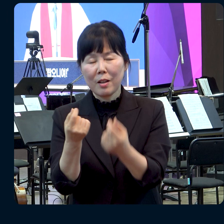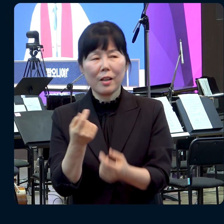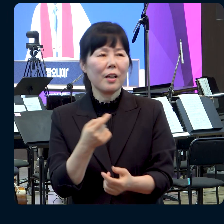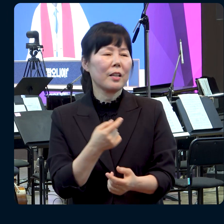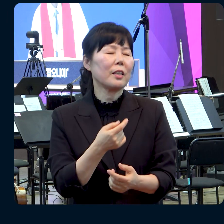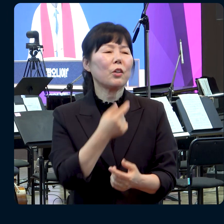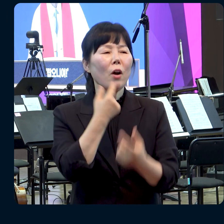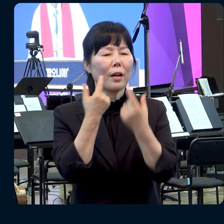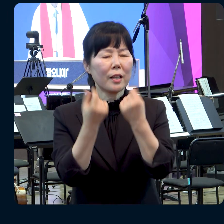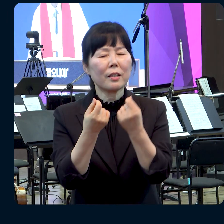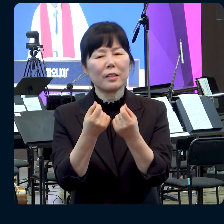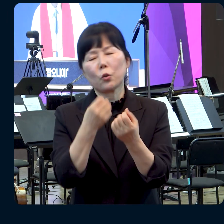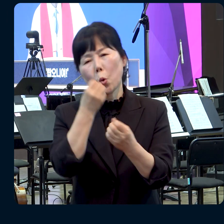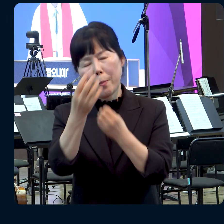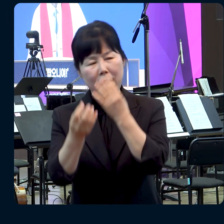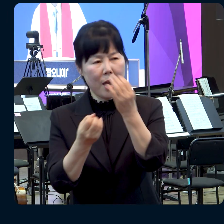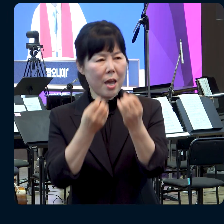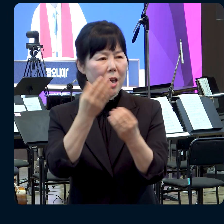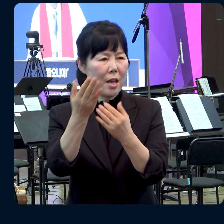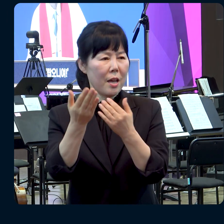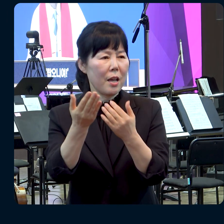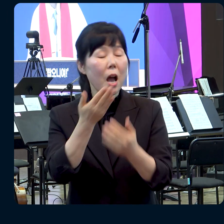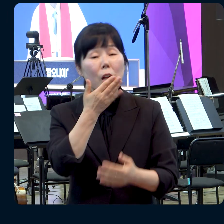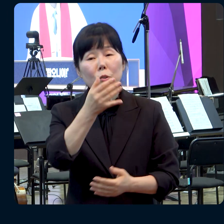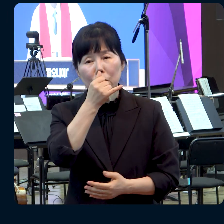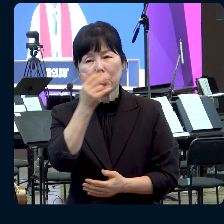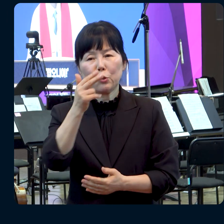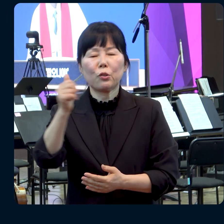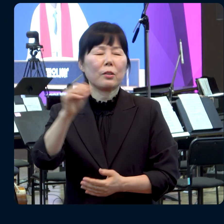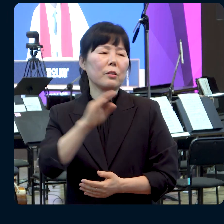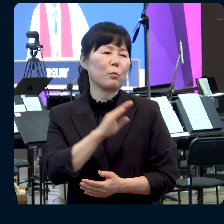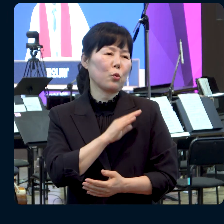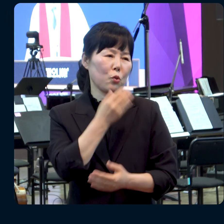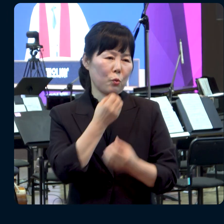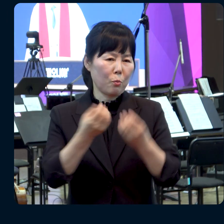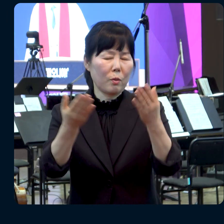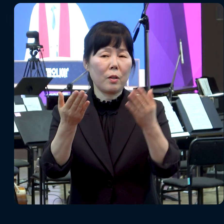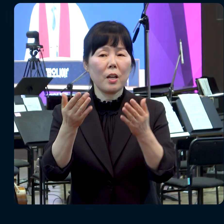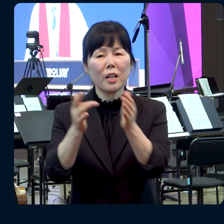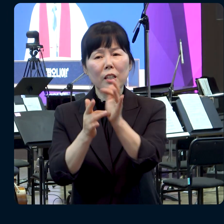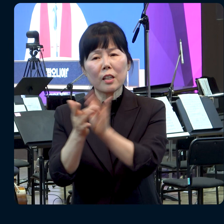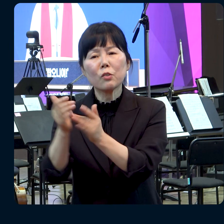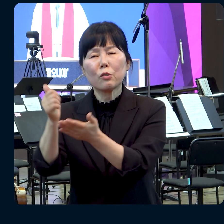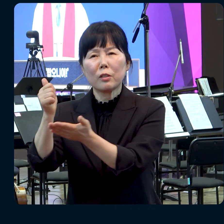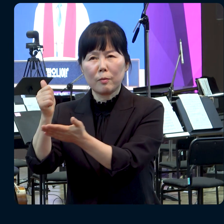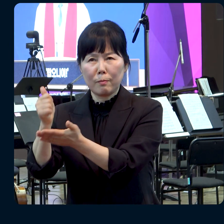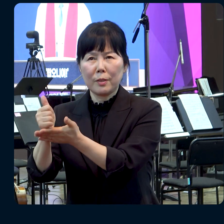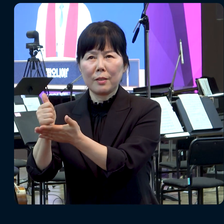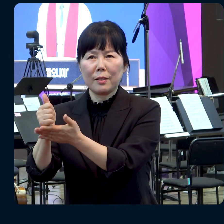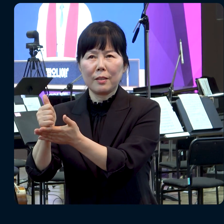고백이 있을 수 있기를 주님을 축원합니다. 우리 예수님을 그렇게 불러야 합니다.